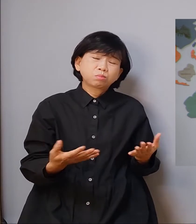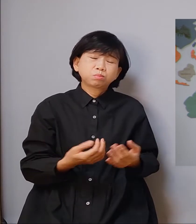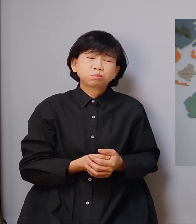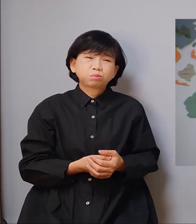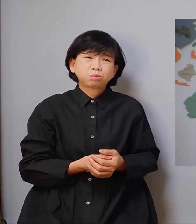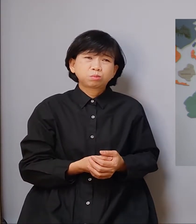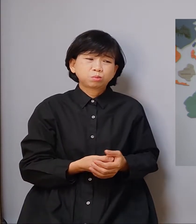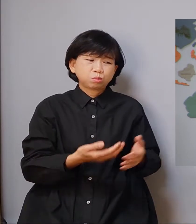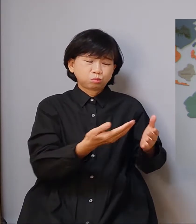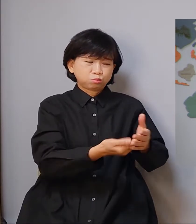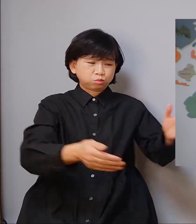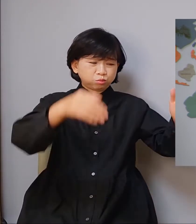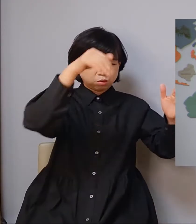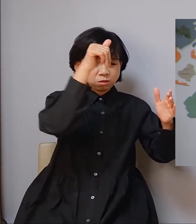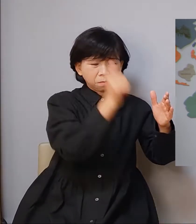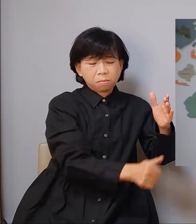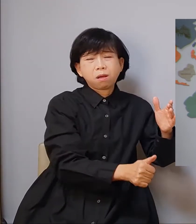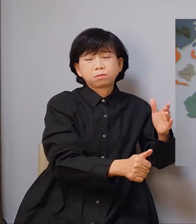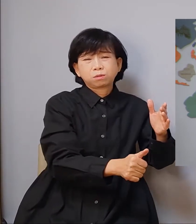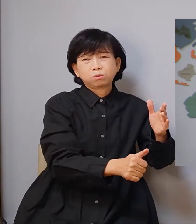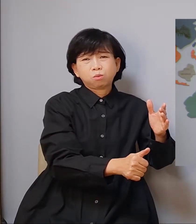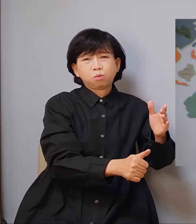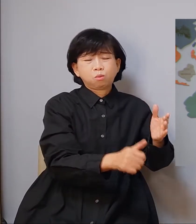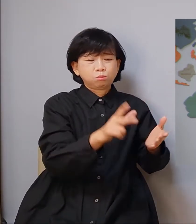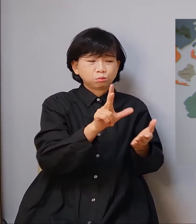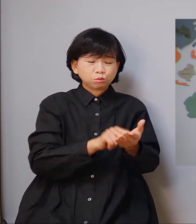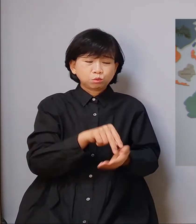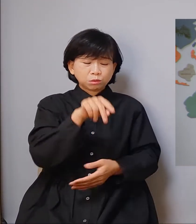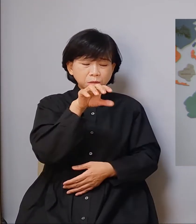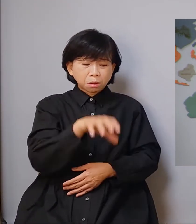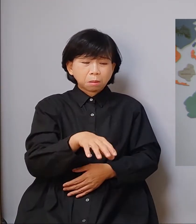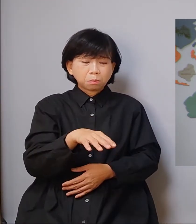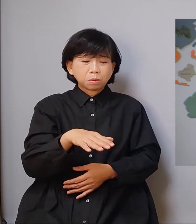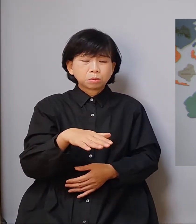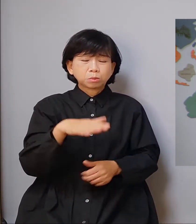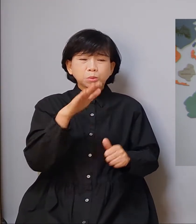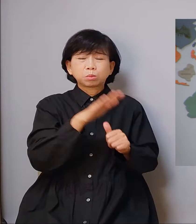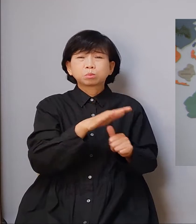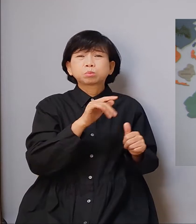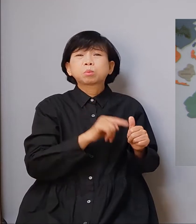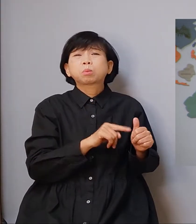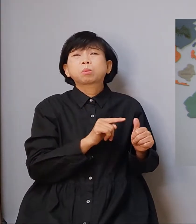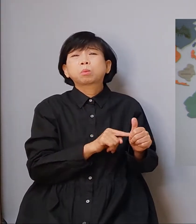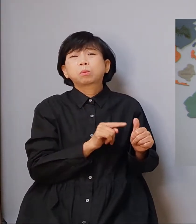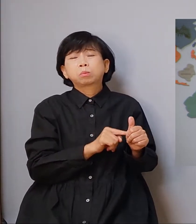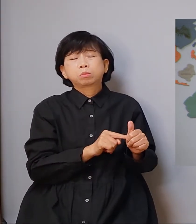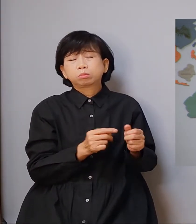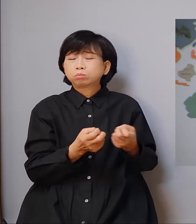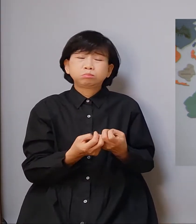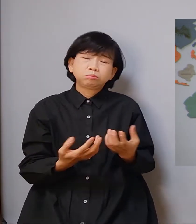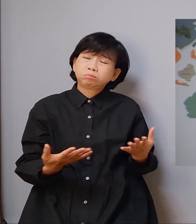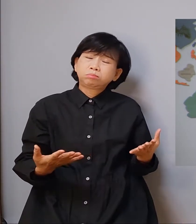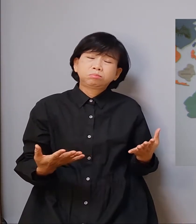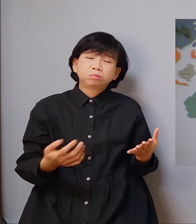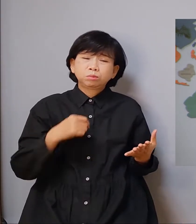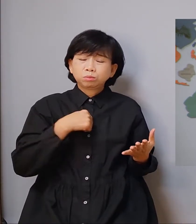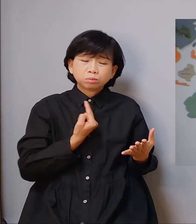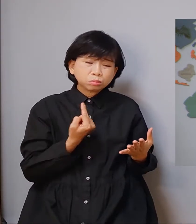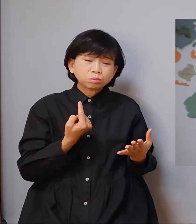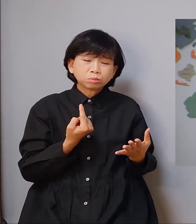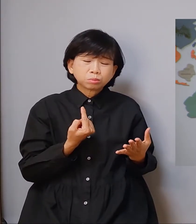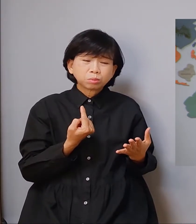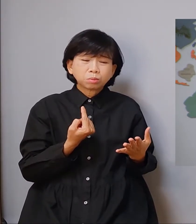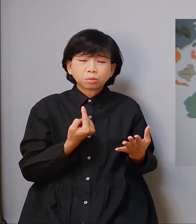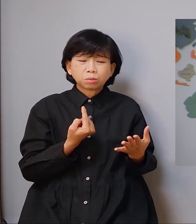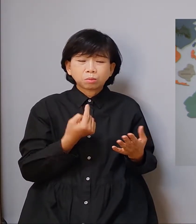갇혔습니다. 스스로 해결할 수 없는 그 문제 앞에 그 소년이 놓여 있습니다. 나올 수 없는 것도 힘들고